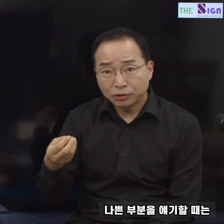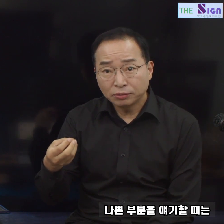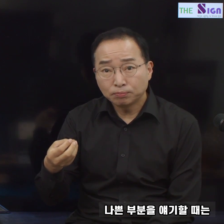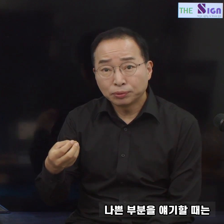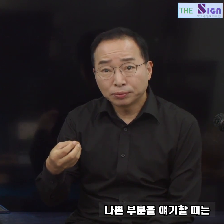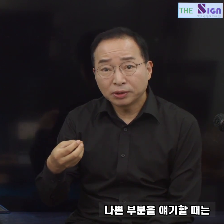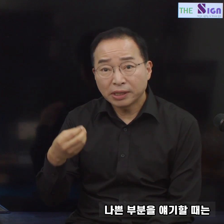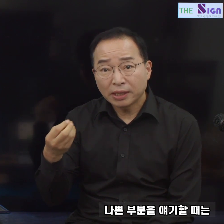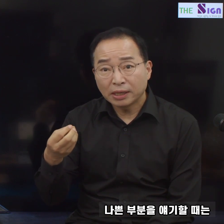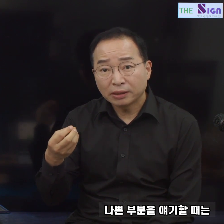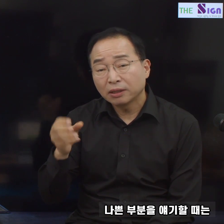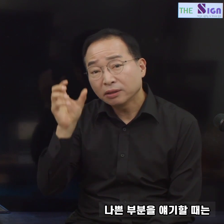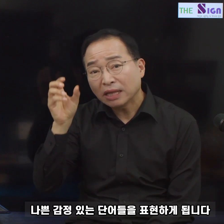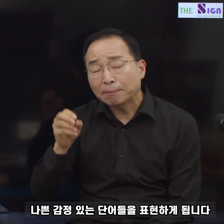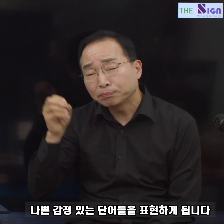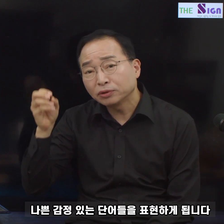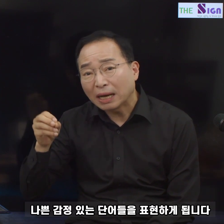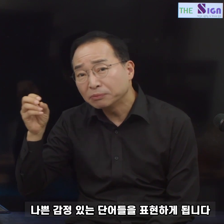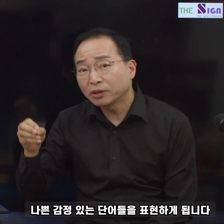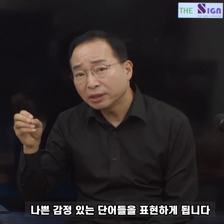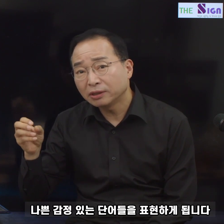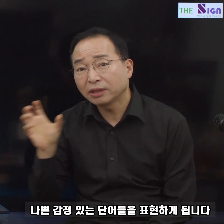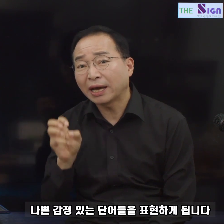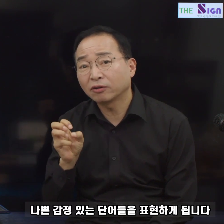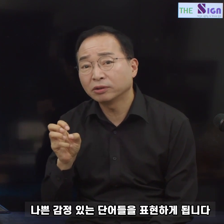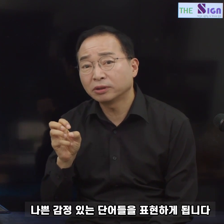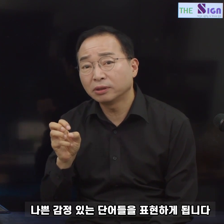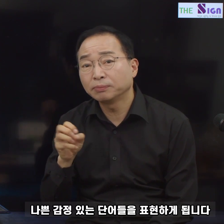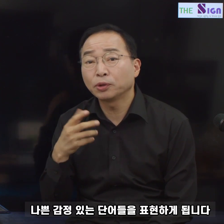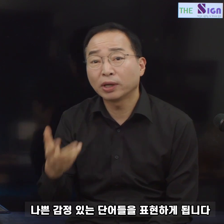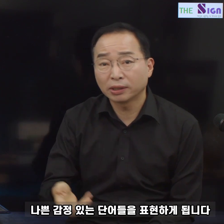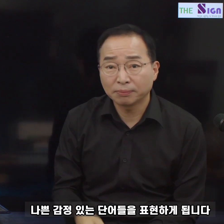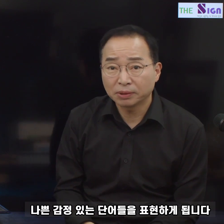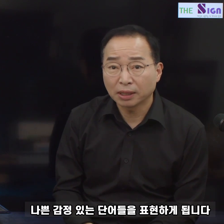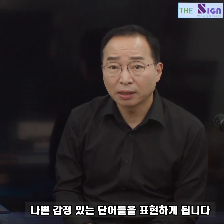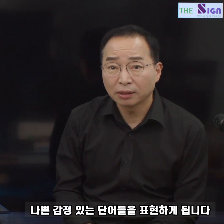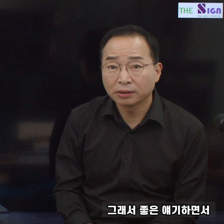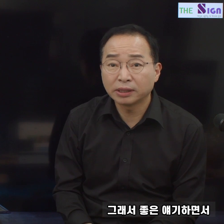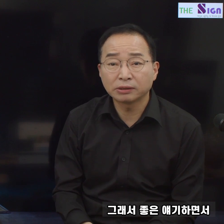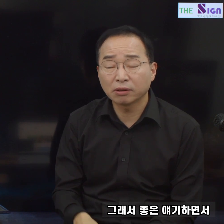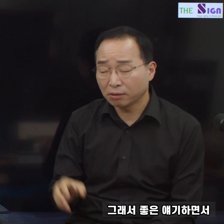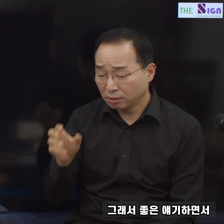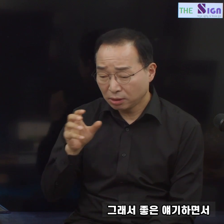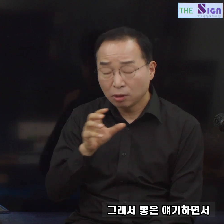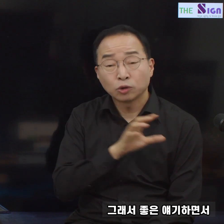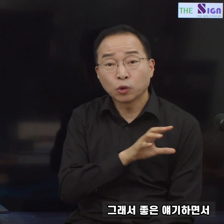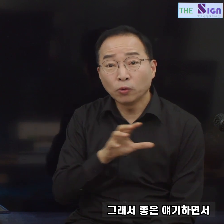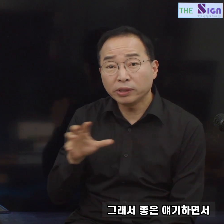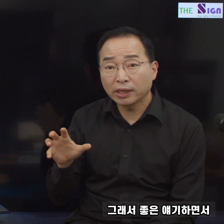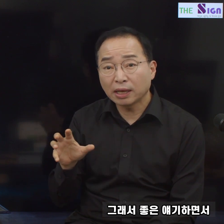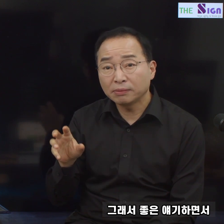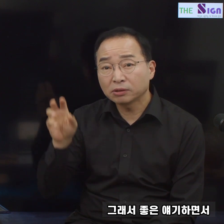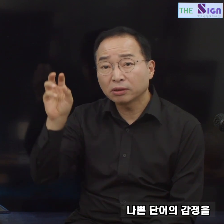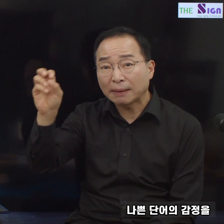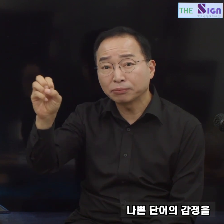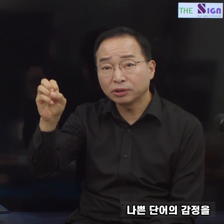나쁜 부분을 얘기할 때는 나쁜 감정이 있는 단어들을 표현하게 됩니다. 그래서 좋은 얘기하면서 나쁜